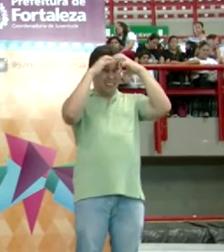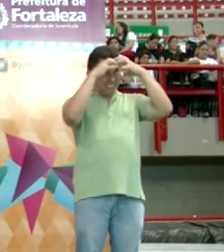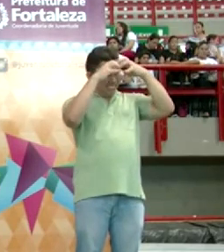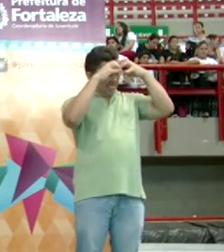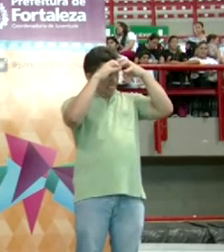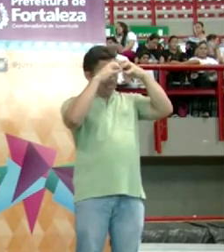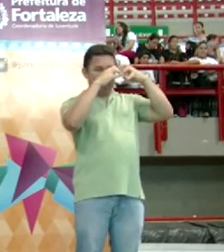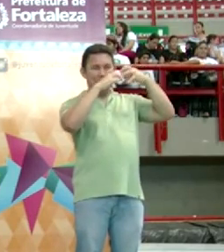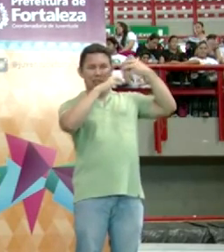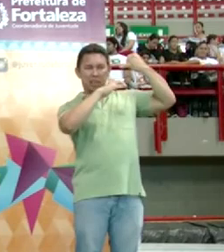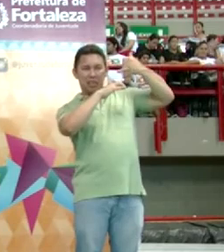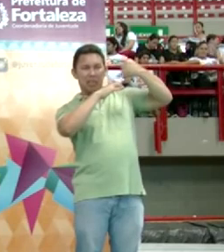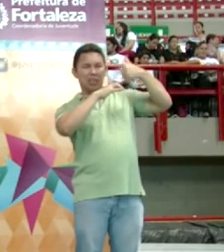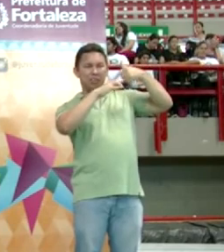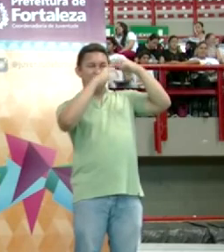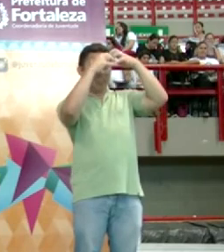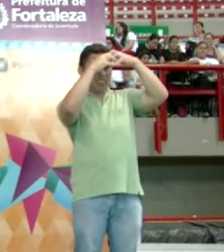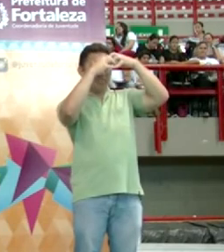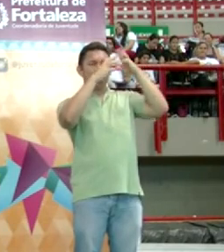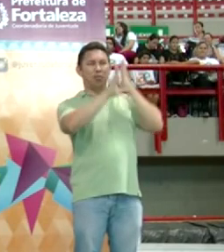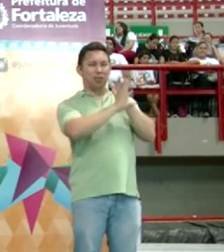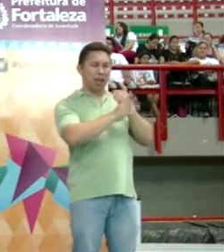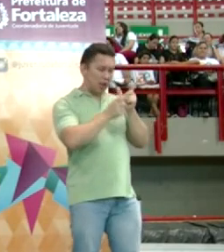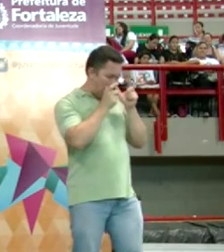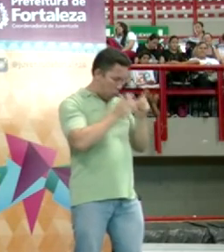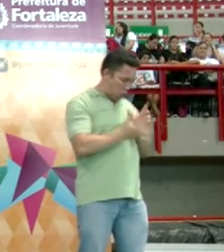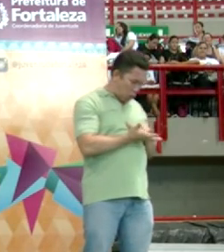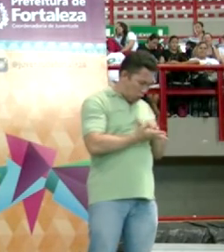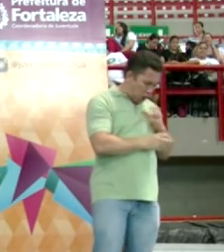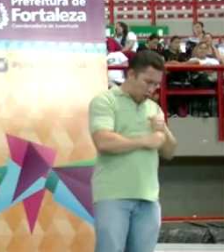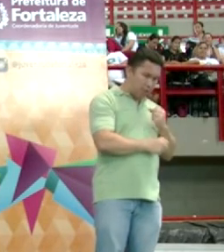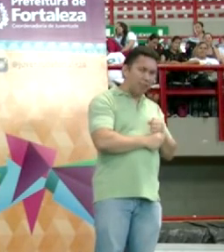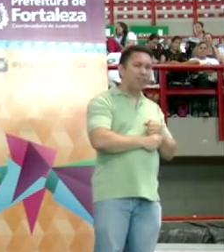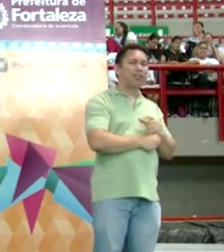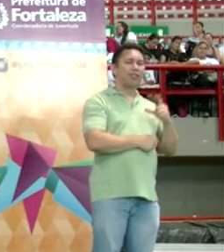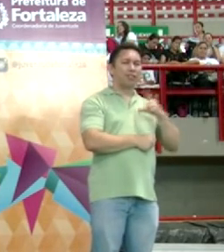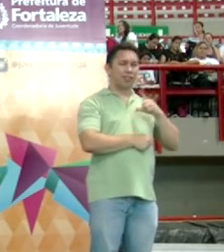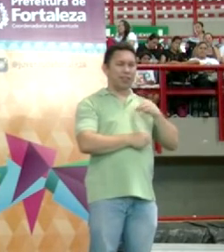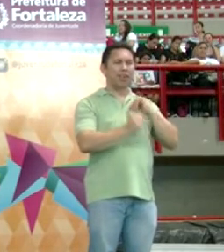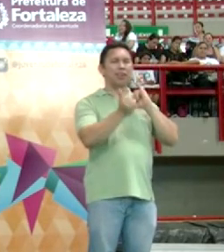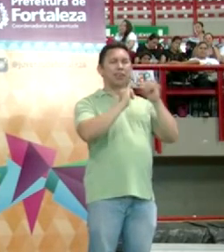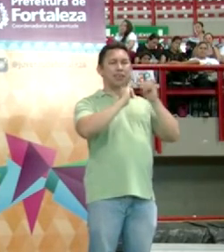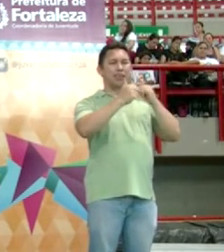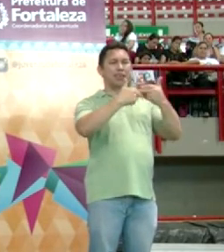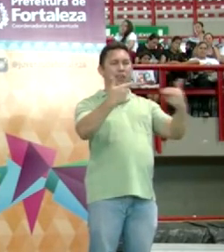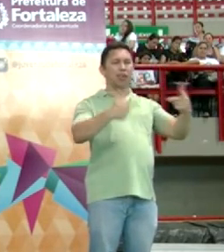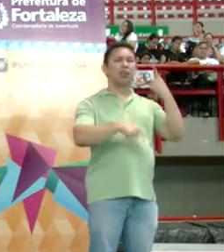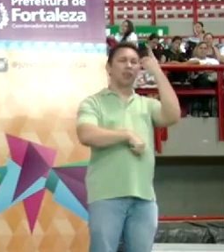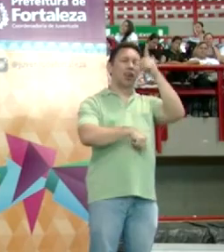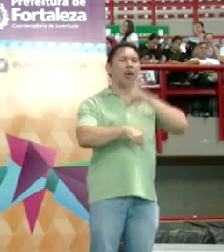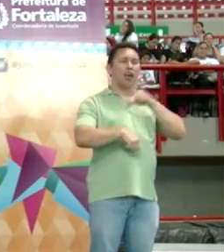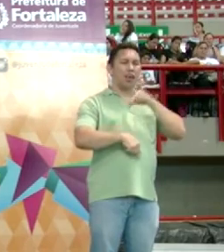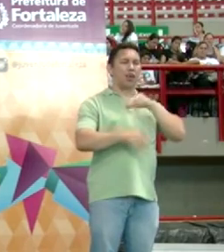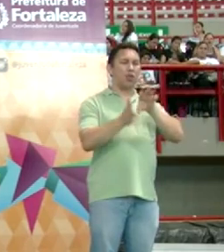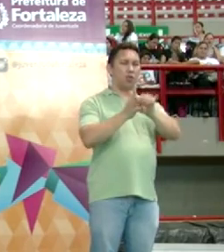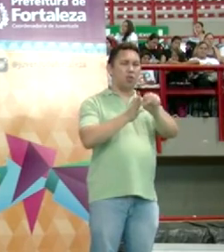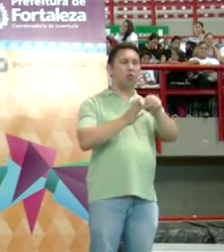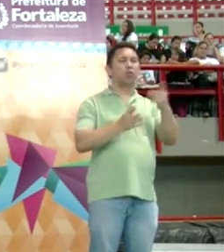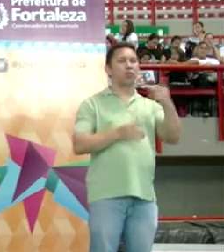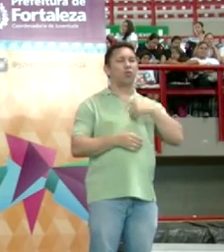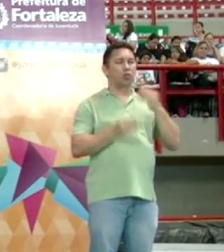sabe mais dividir, porque se viciou, né? Tem várias aulinhas na internet. Bote lá no Google.